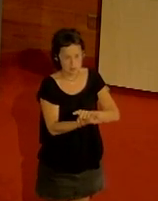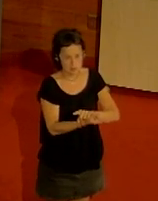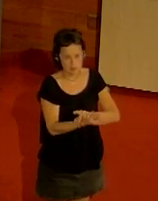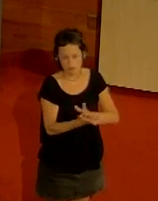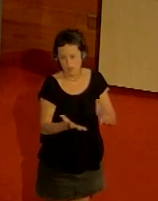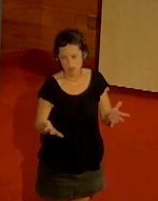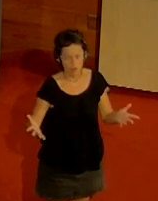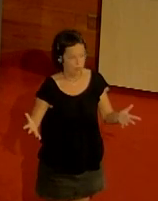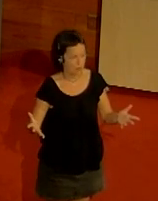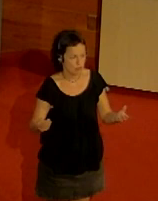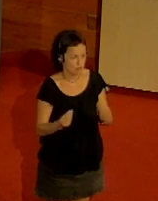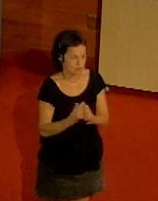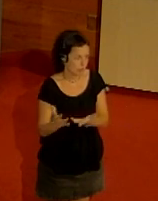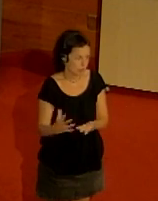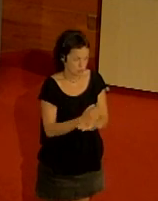con todo, ¿no? Y...